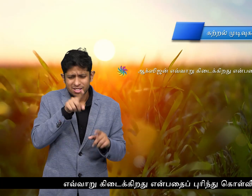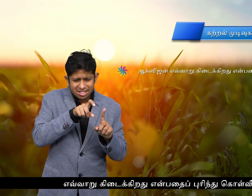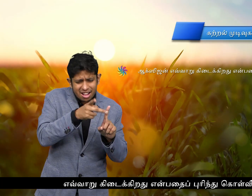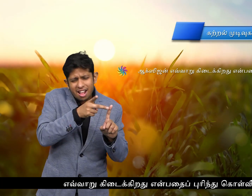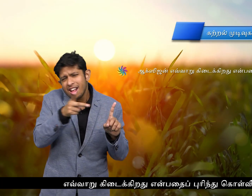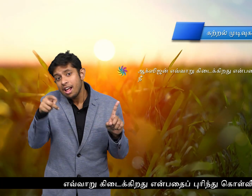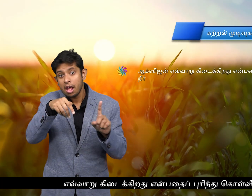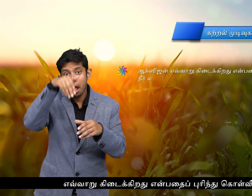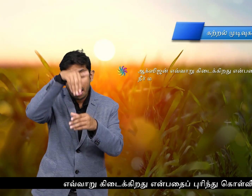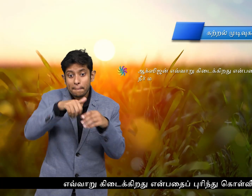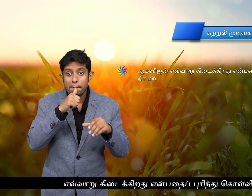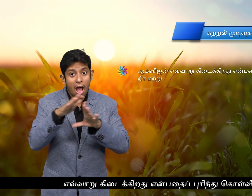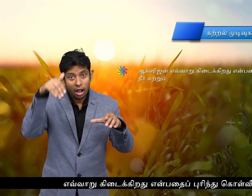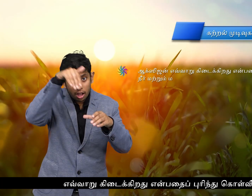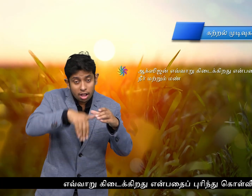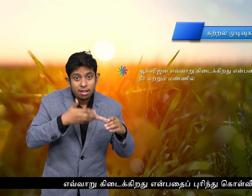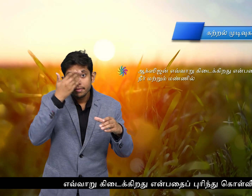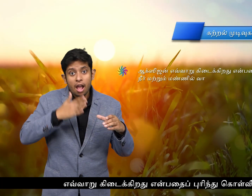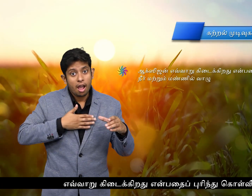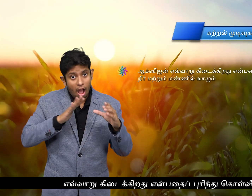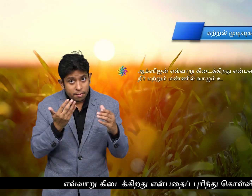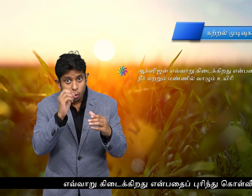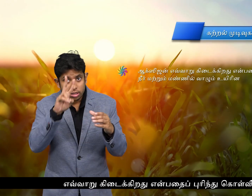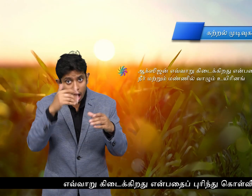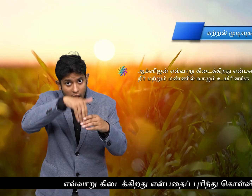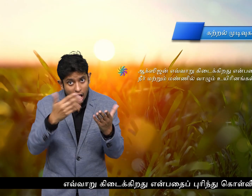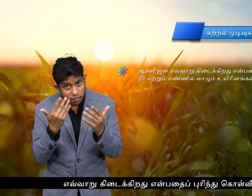எவ்வாறு கிடைக்கிறது என்பதை புரிந்து கொள்வீர்கள்.